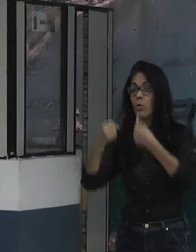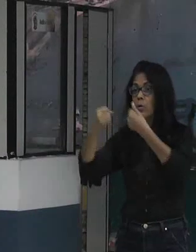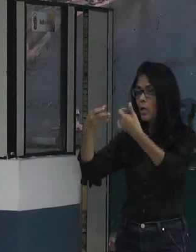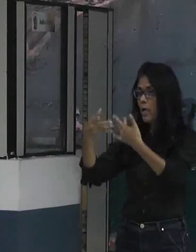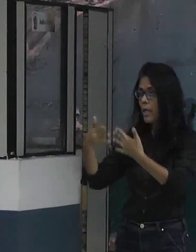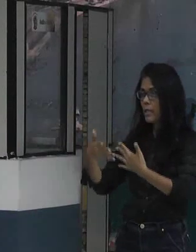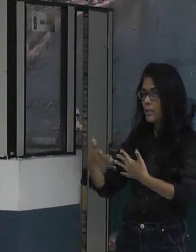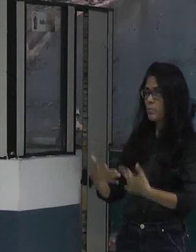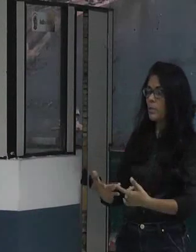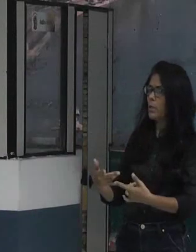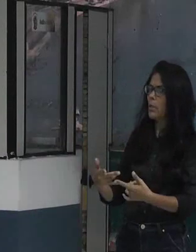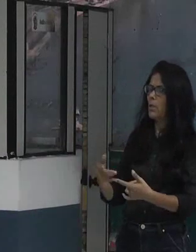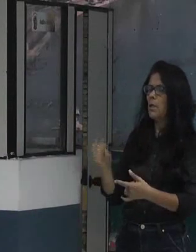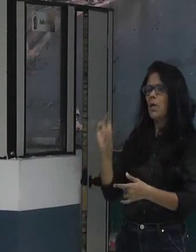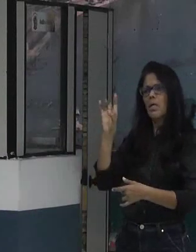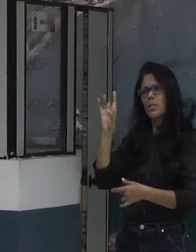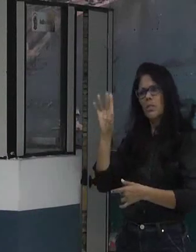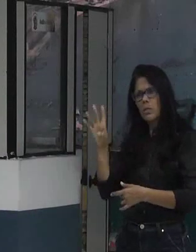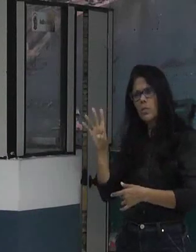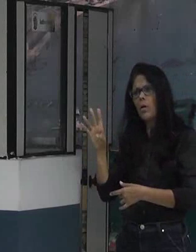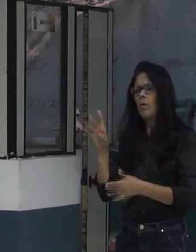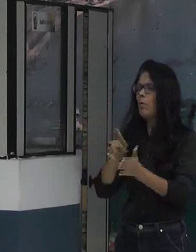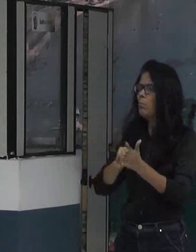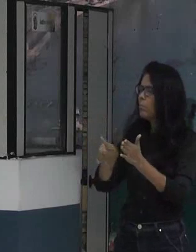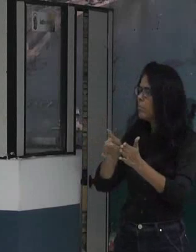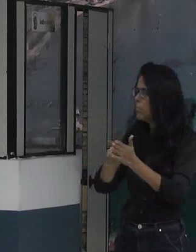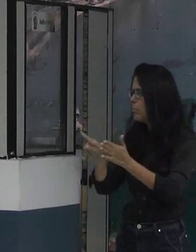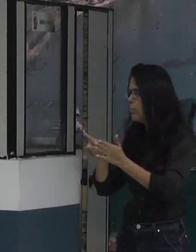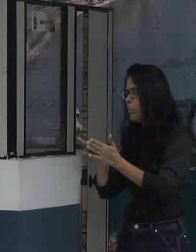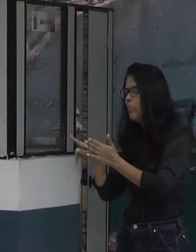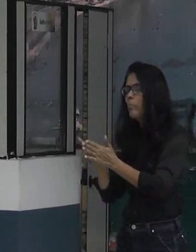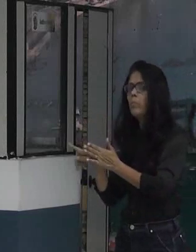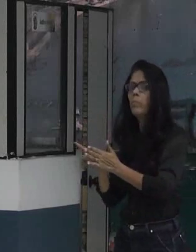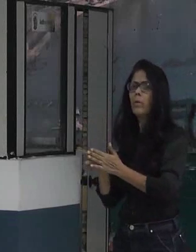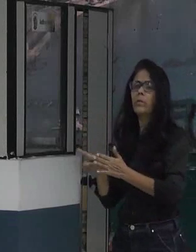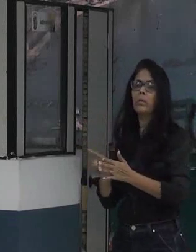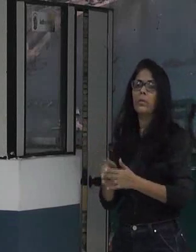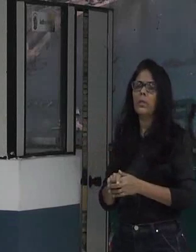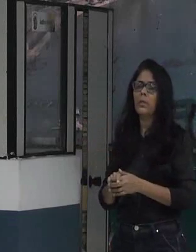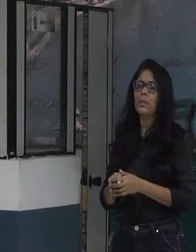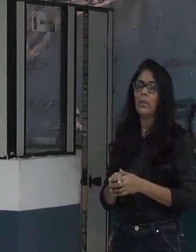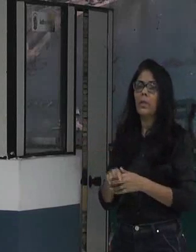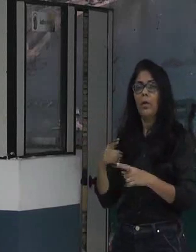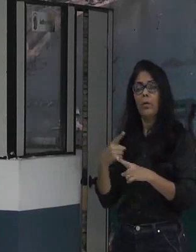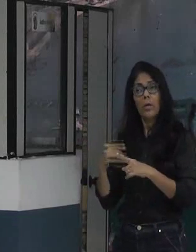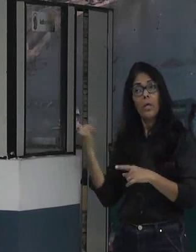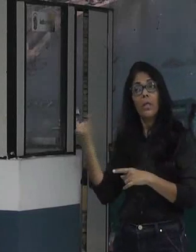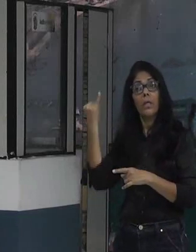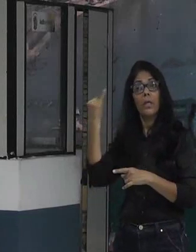fazendo questionamentos. Perguntas, porque são as perguntas que movem o mundo.